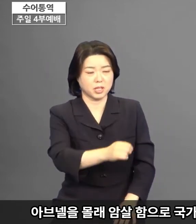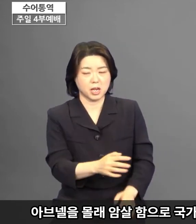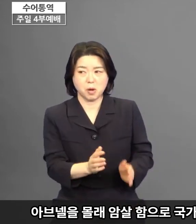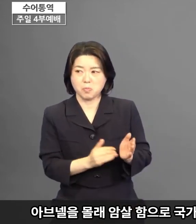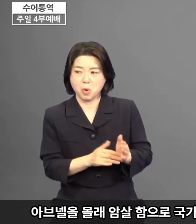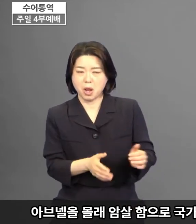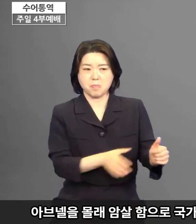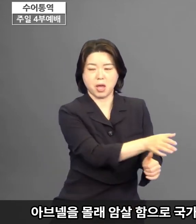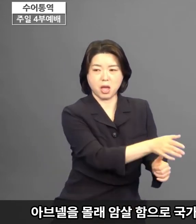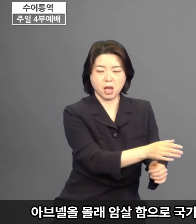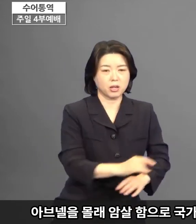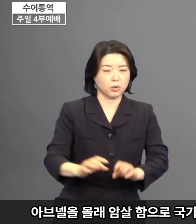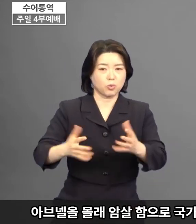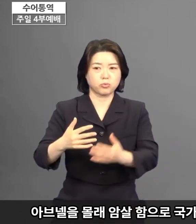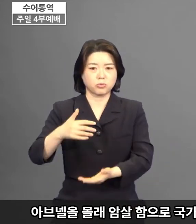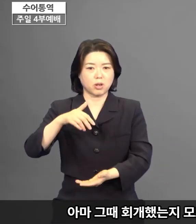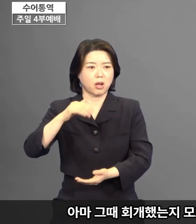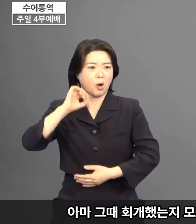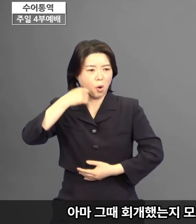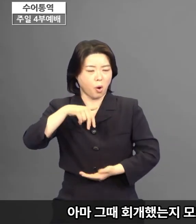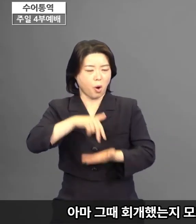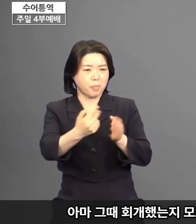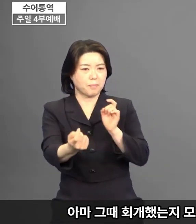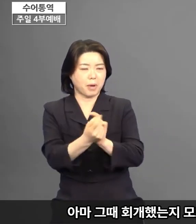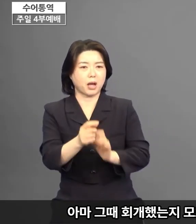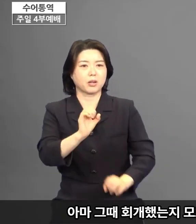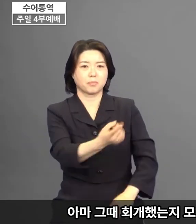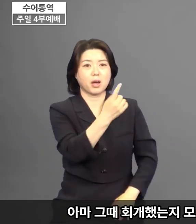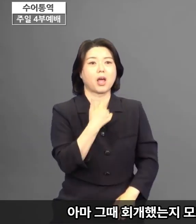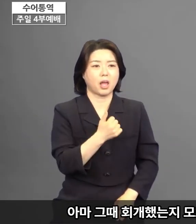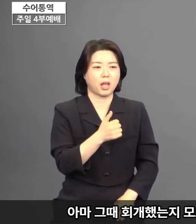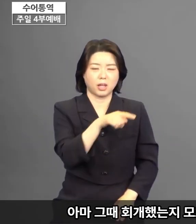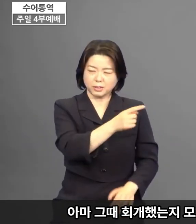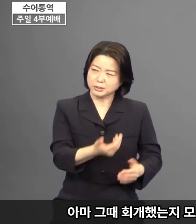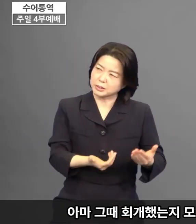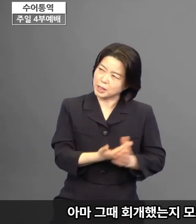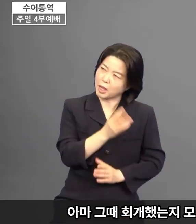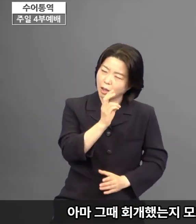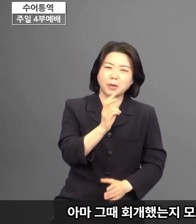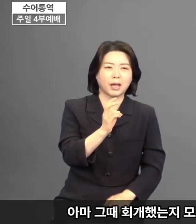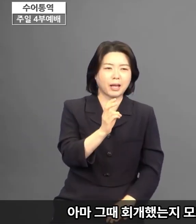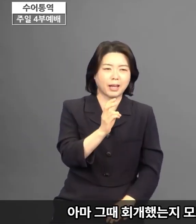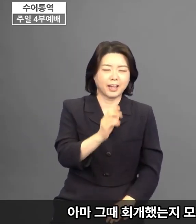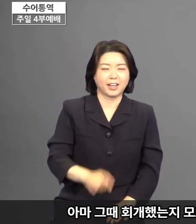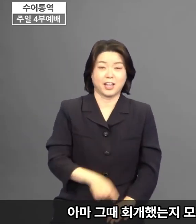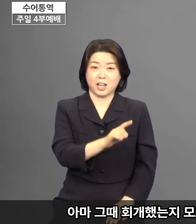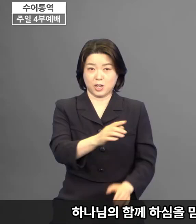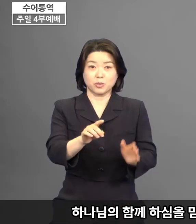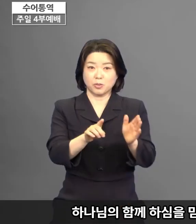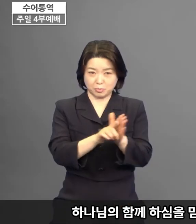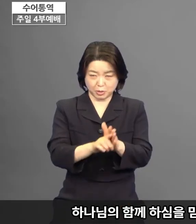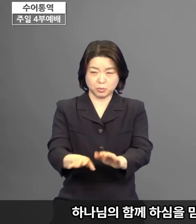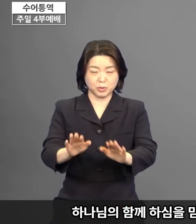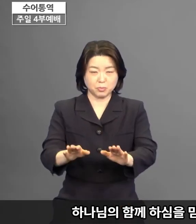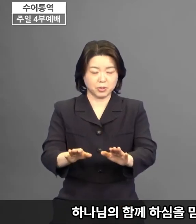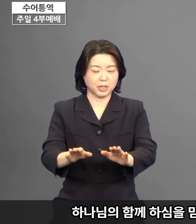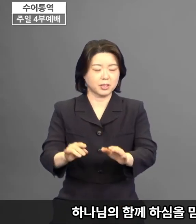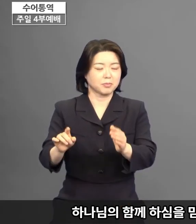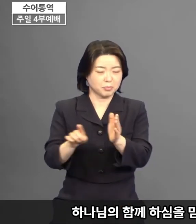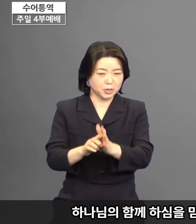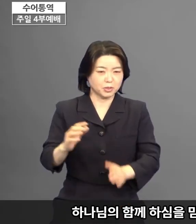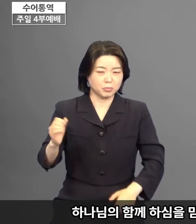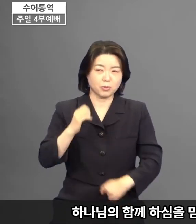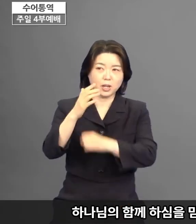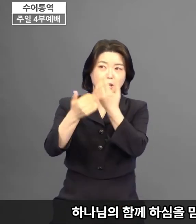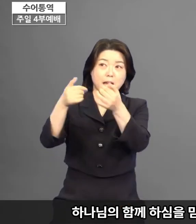국가적인 어려움을 겪게 만들지 않았습니까? 아마 그때 회개했는지 모르겠는데 이번에는 정말 믿음으로 하나님의 함께